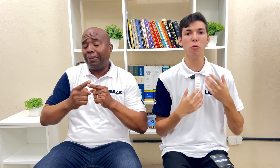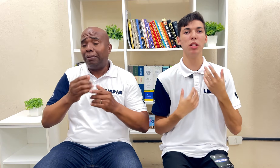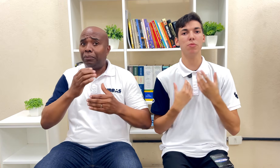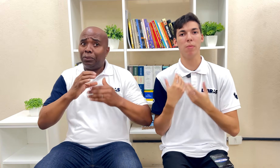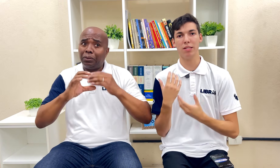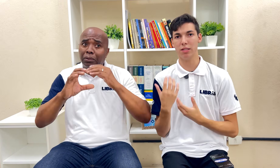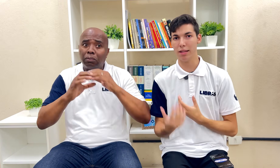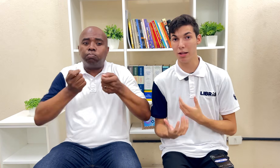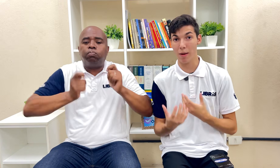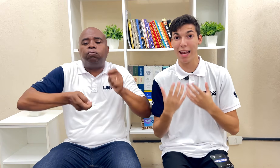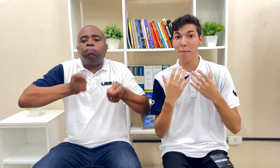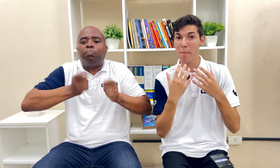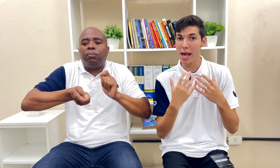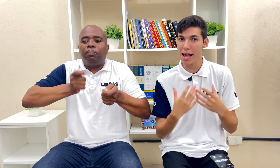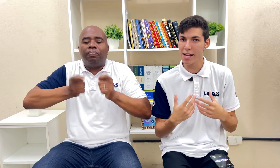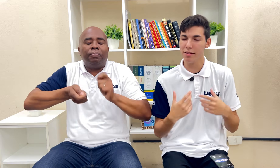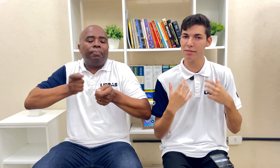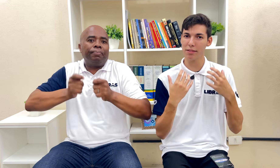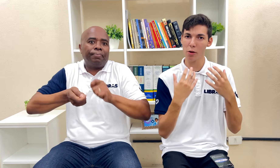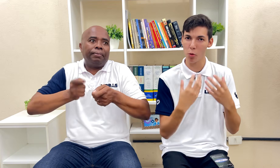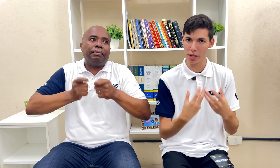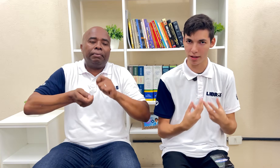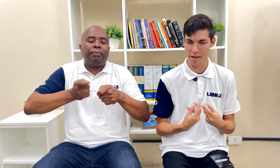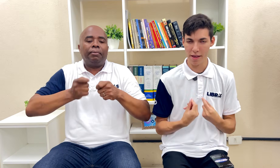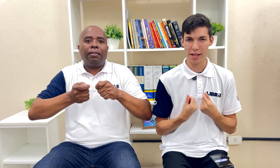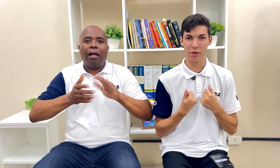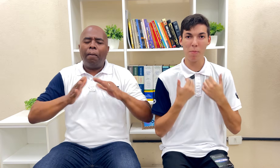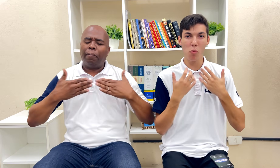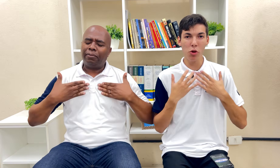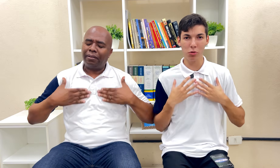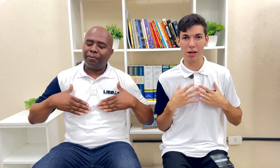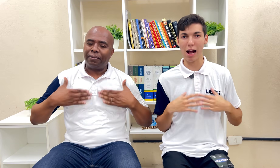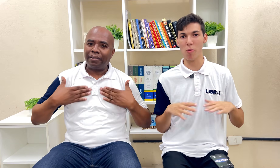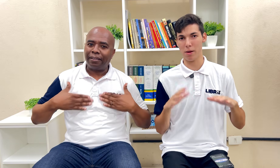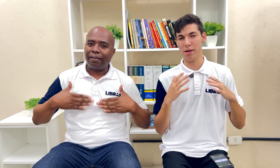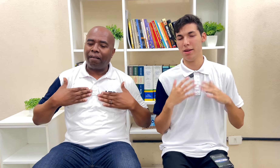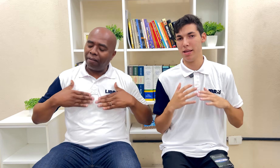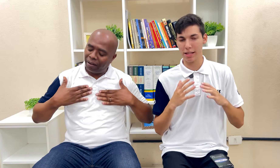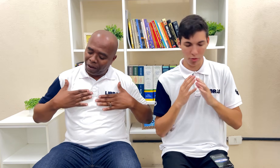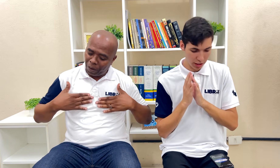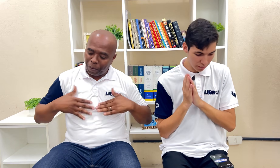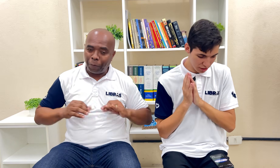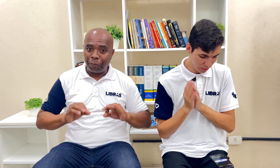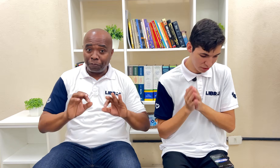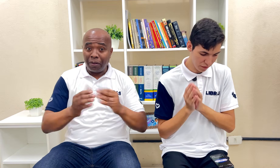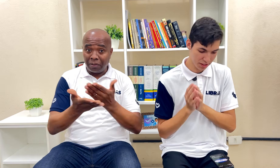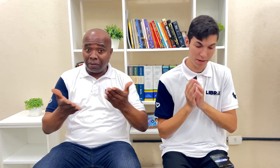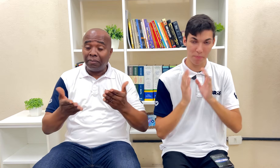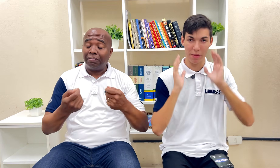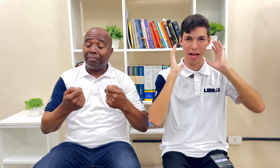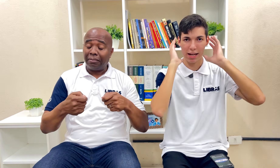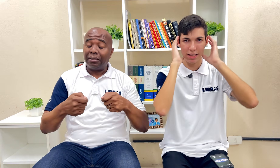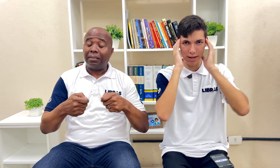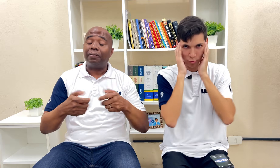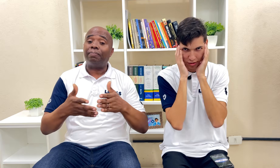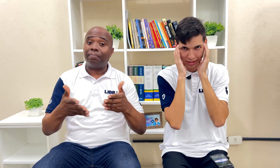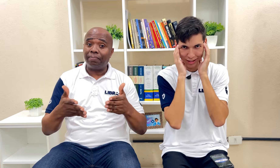ritmo mais agitado, ela é bem tranquila. Então ela é muito calma. Então o que vocês precisam fazer? Analisa a música, não